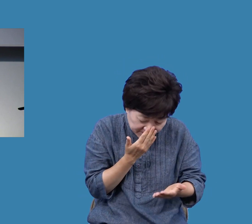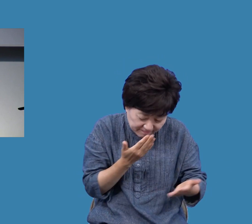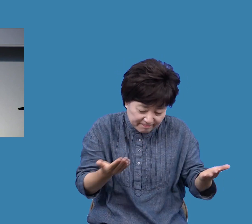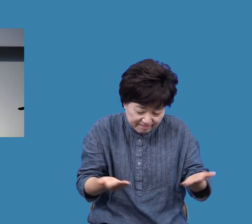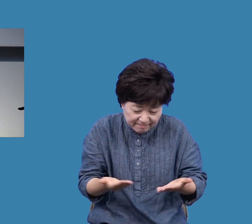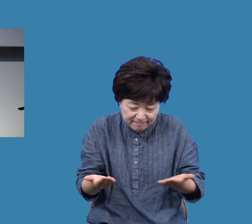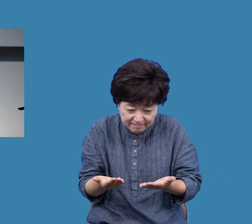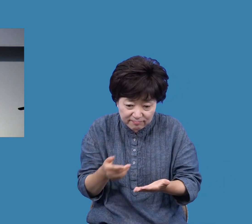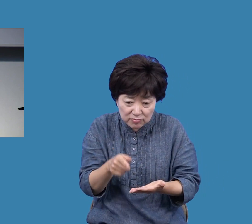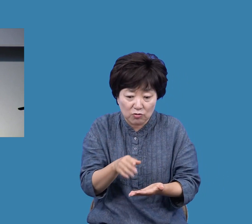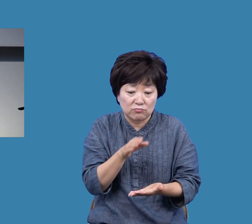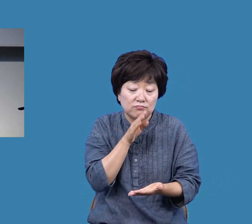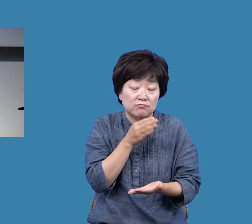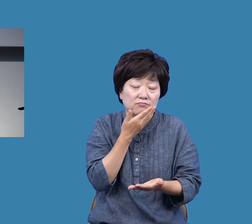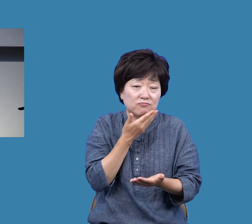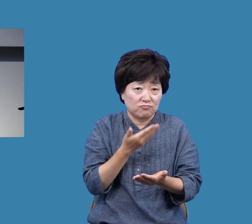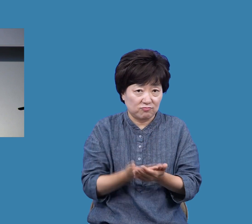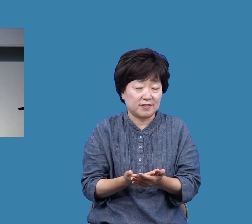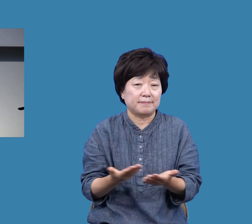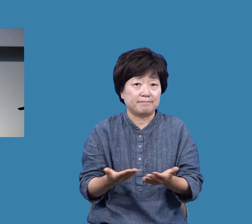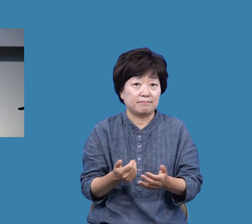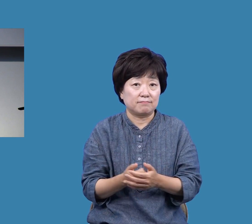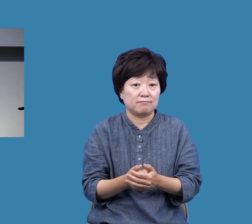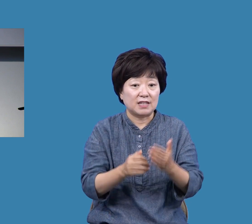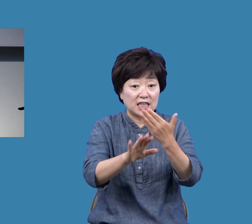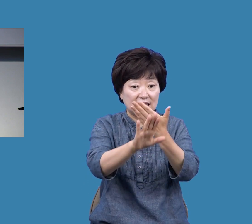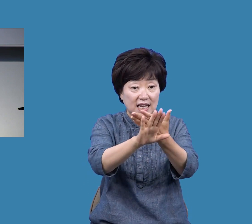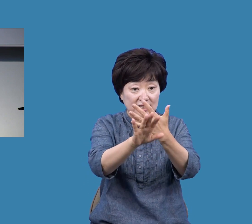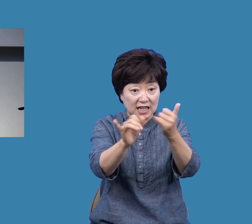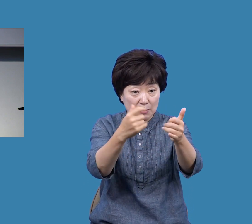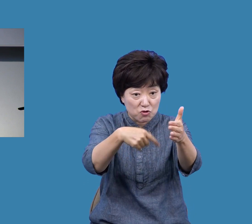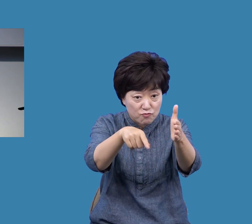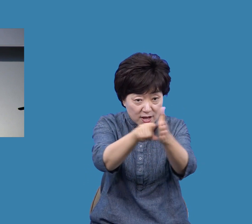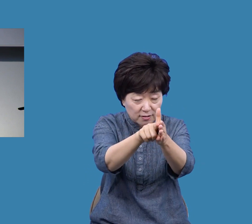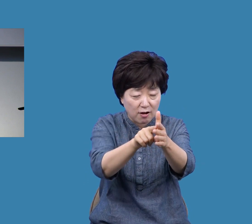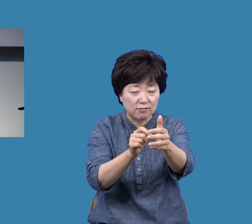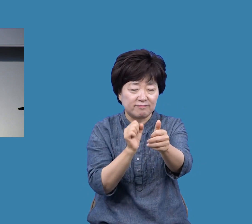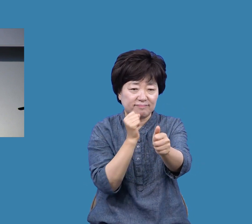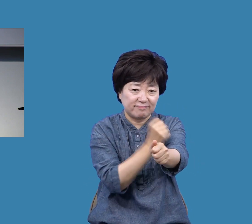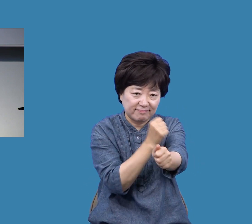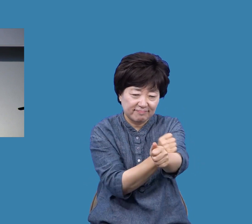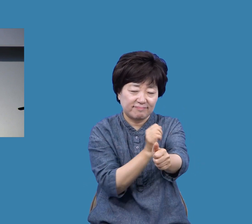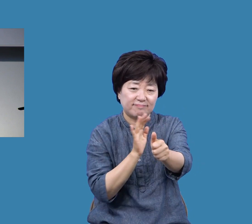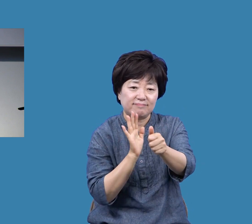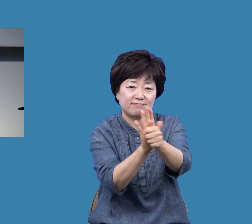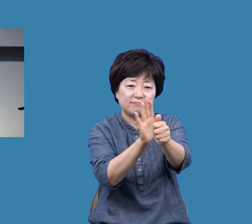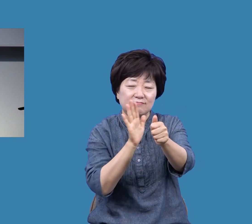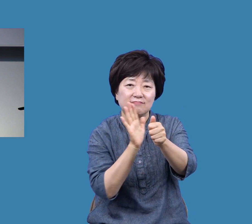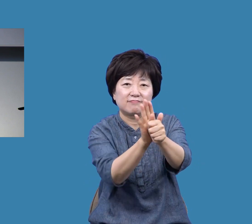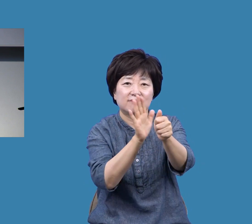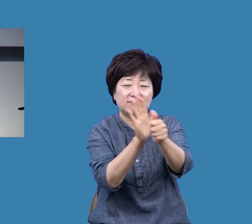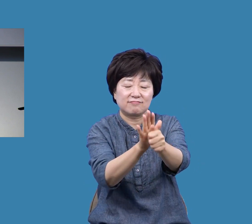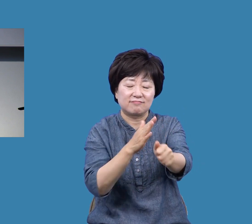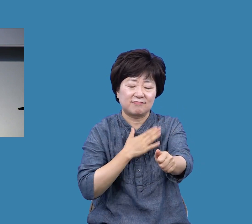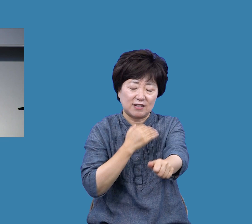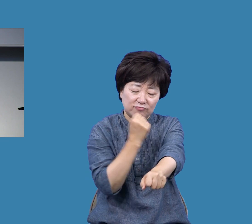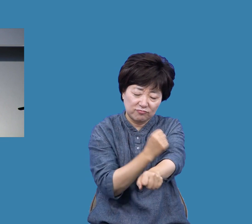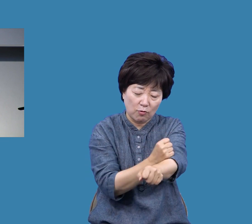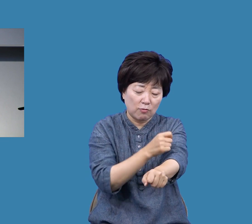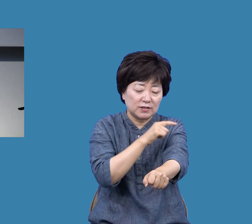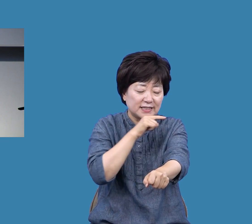중요한 가치들이라는 거예요. 사람을 위해서 구체적으로 땀 흘리고 수고하는 거, 굉장히 영적인 일이라는